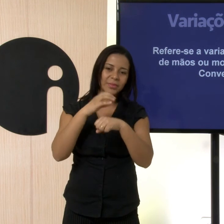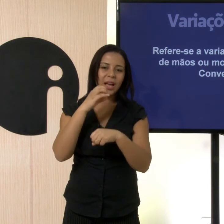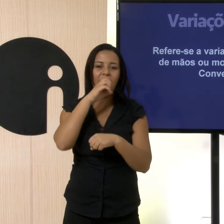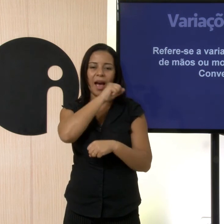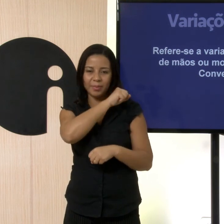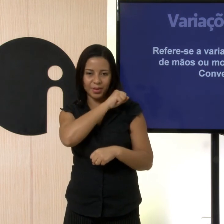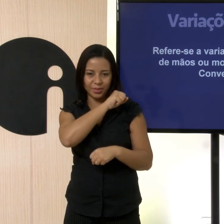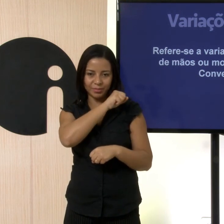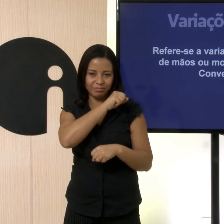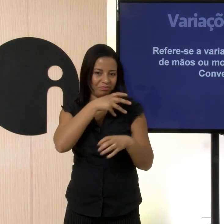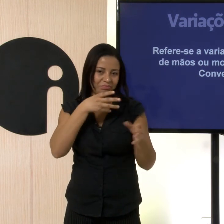Rápido.